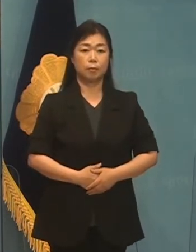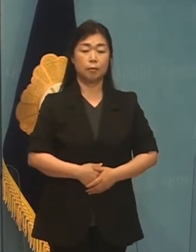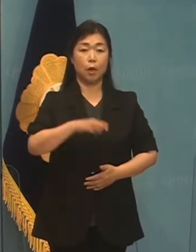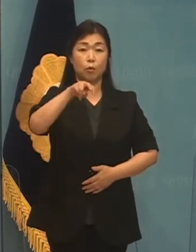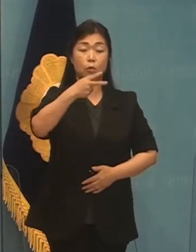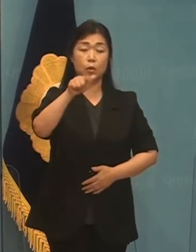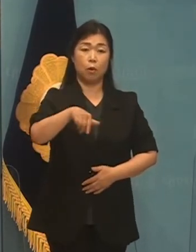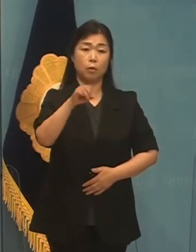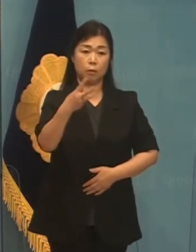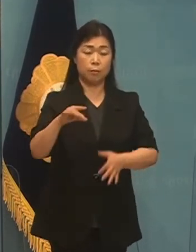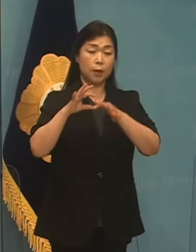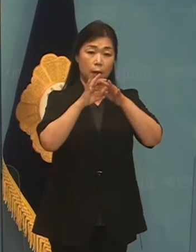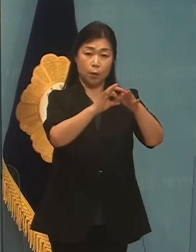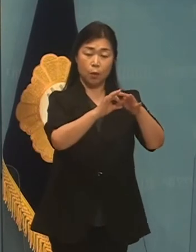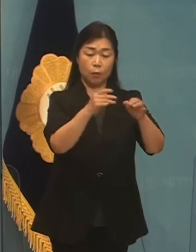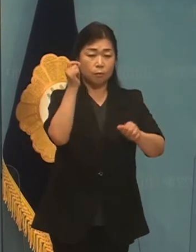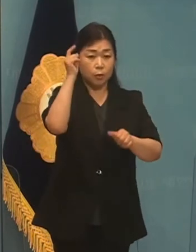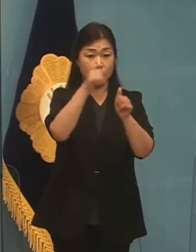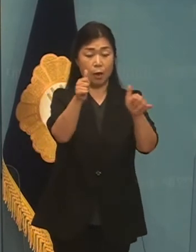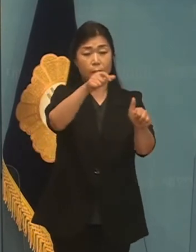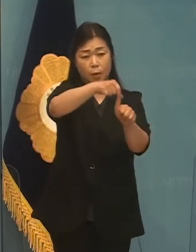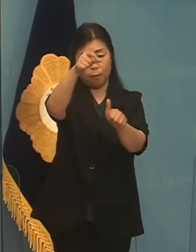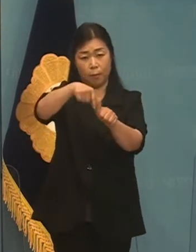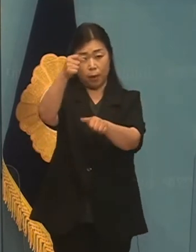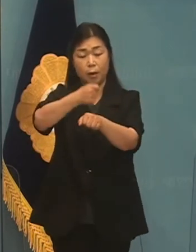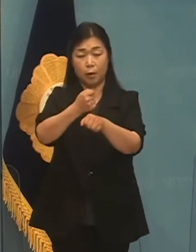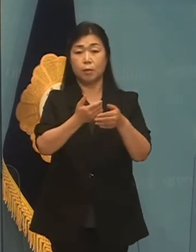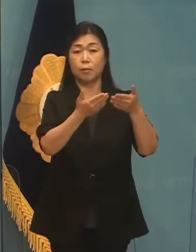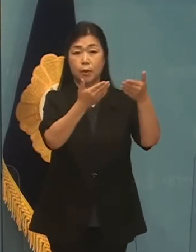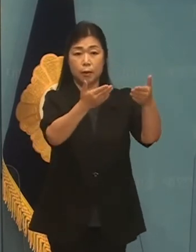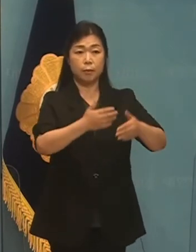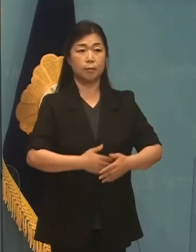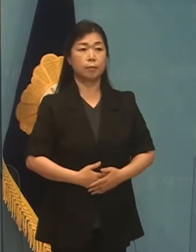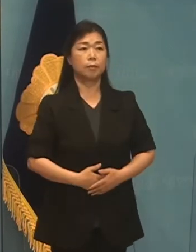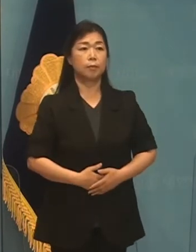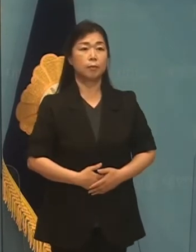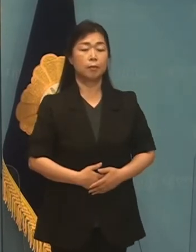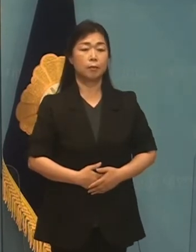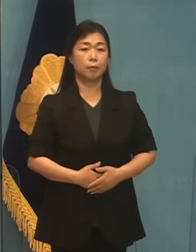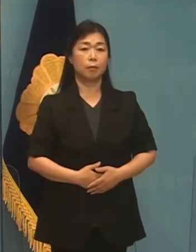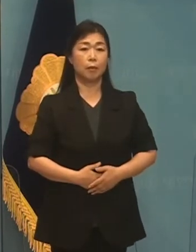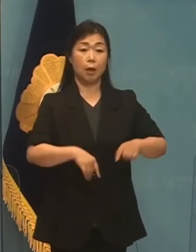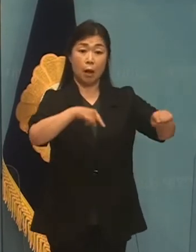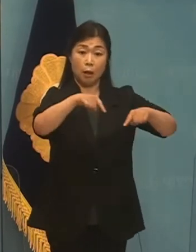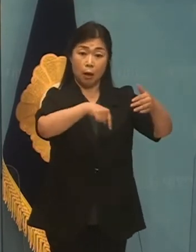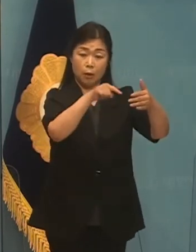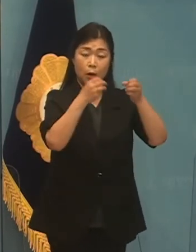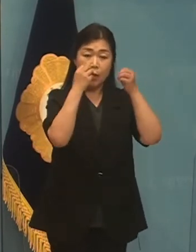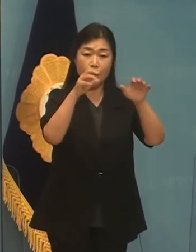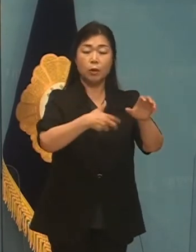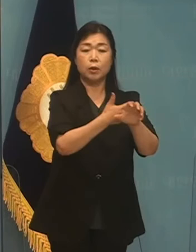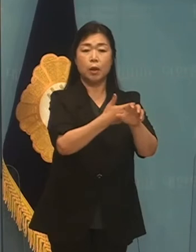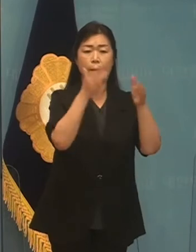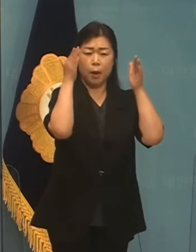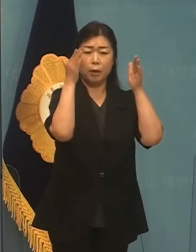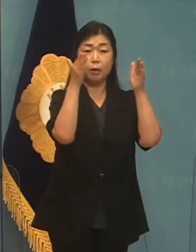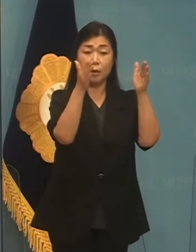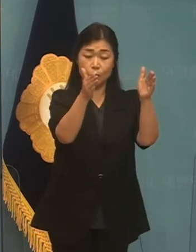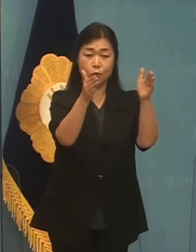윤석열 국민캠프는 지속적으로 인재 영입에 박차를 가하겠습니다. 당의 혁신 방향을